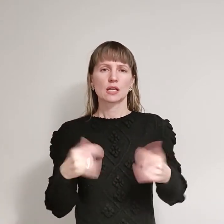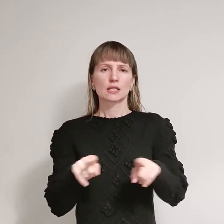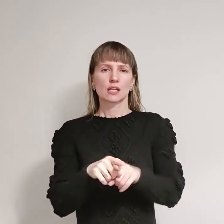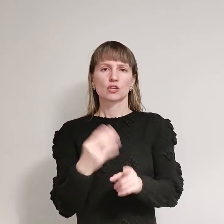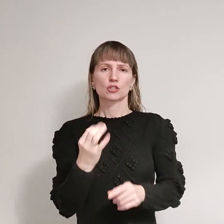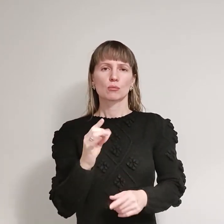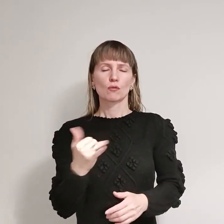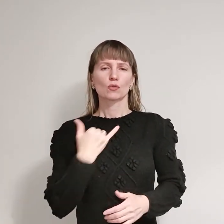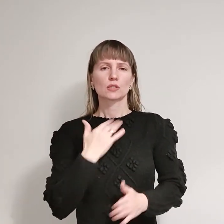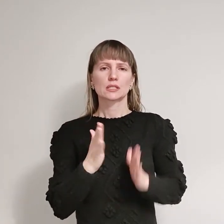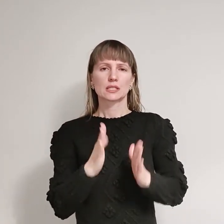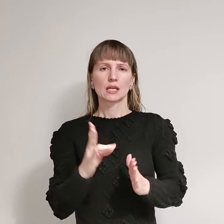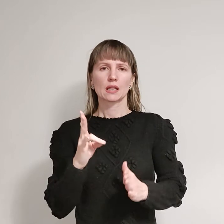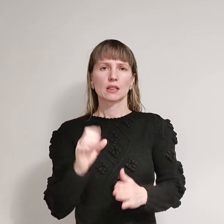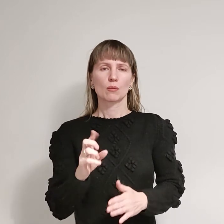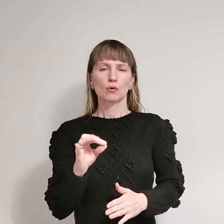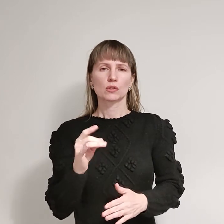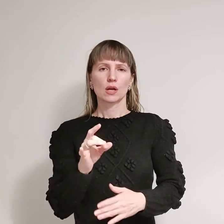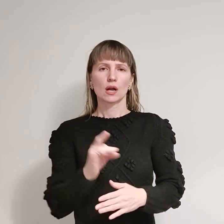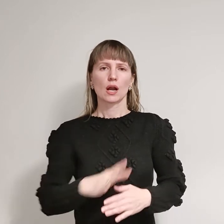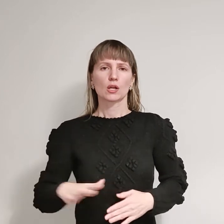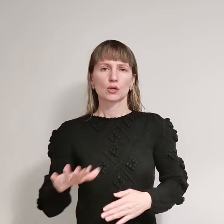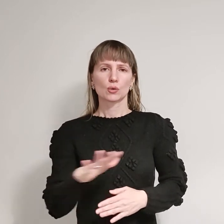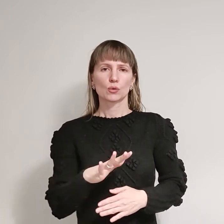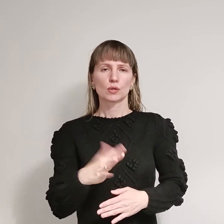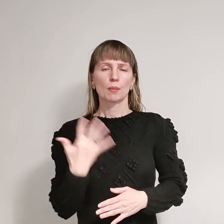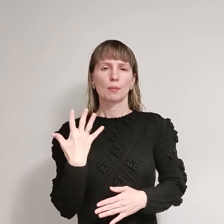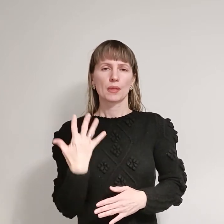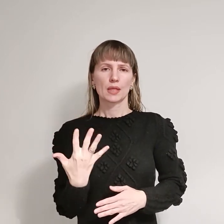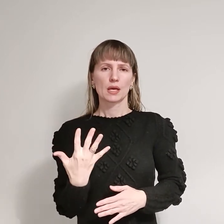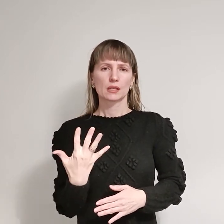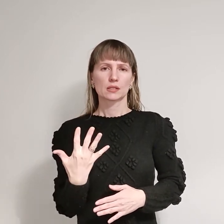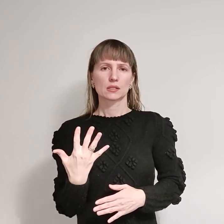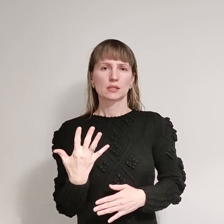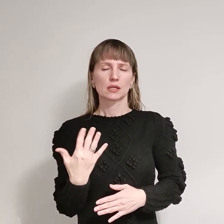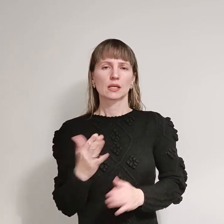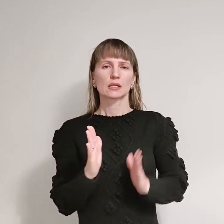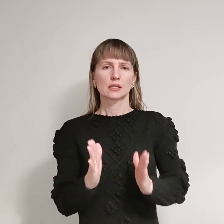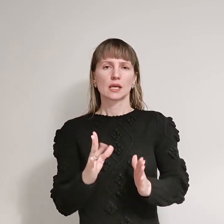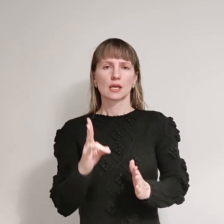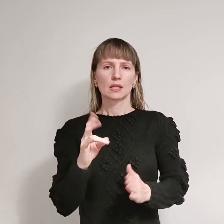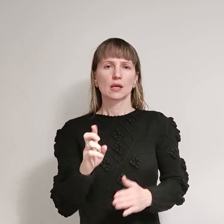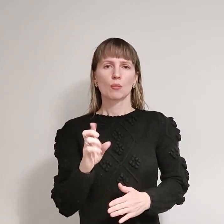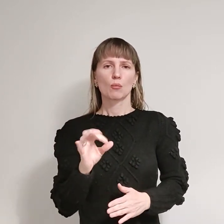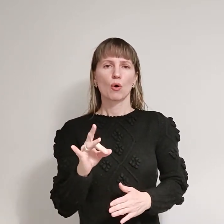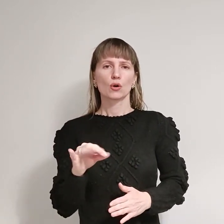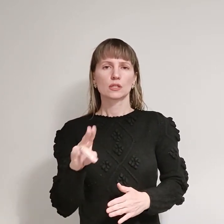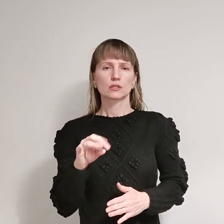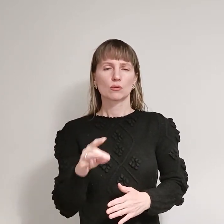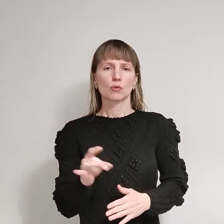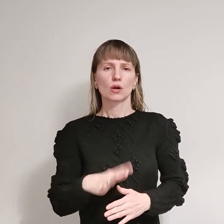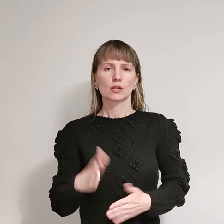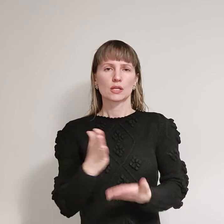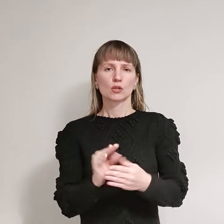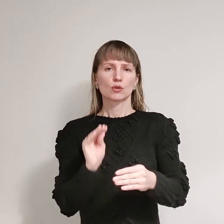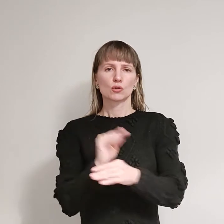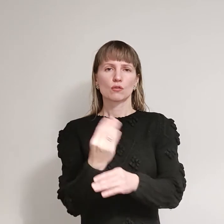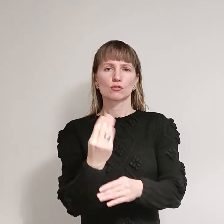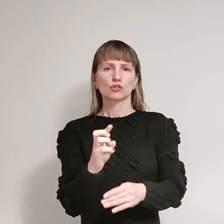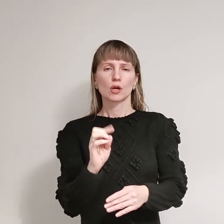у нас тільки на Городинському мікрорайоні 5, тільки на Городинському мікрорайоні. Додаткові штаби є на Оцінківському мікрорайоні